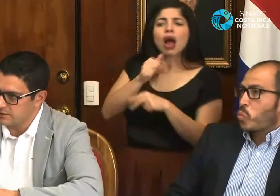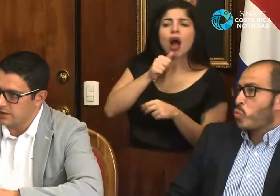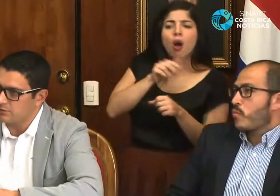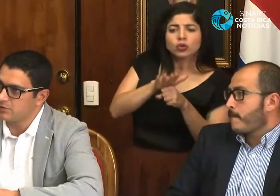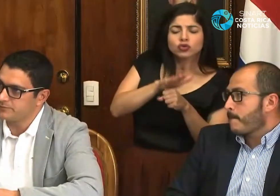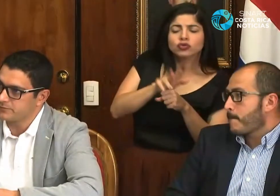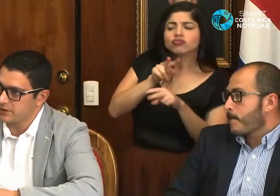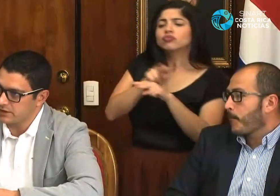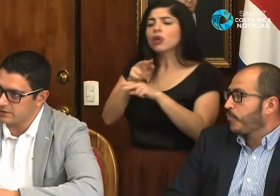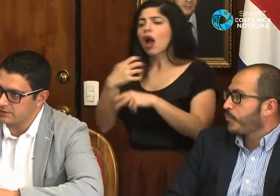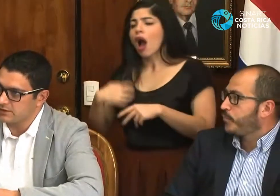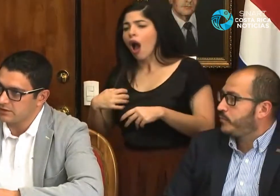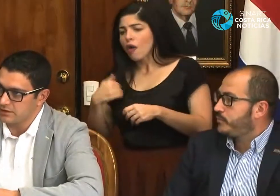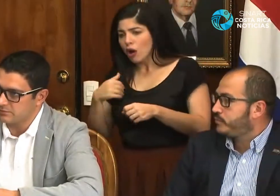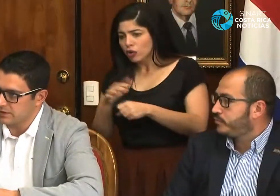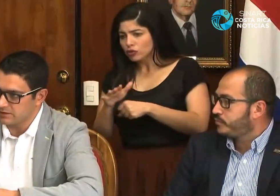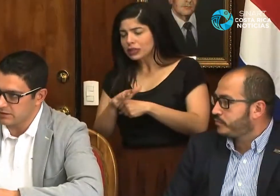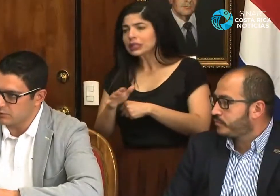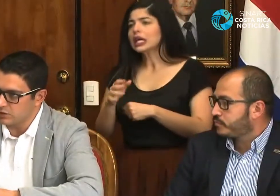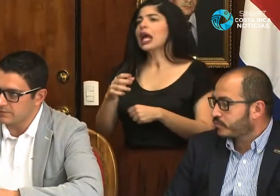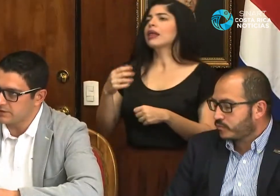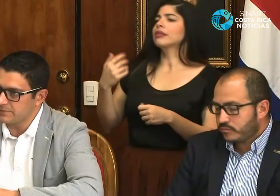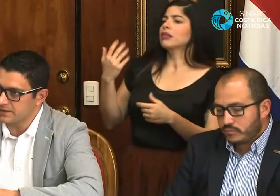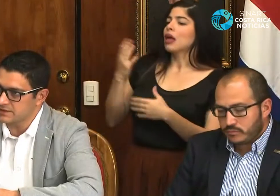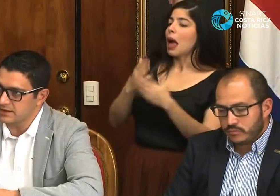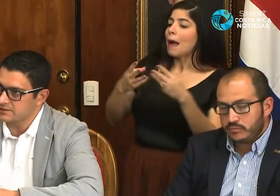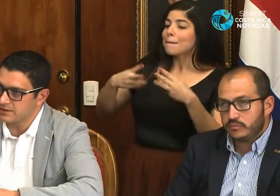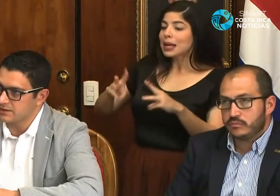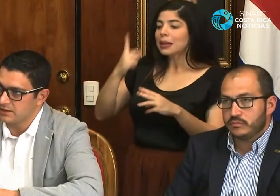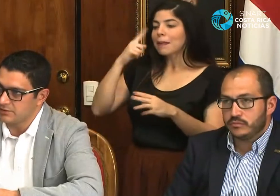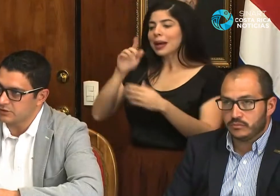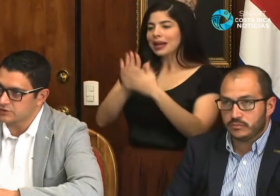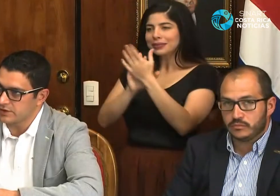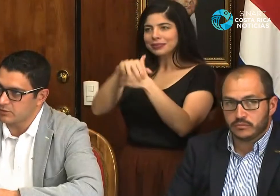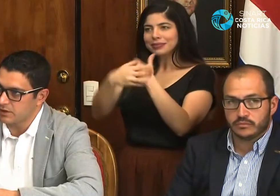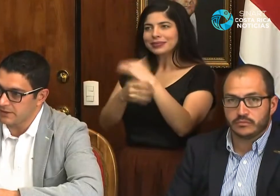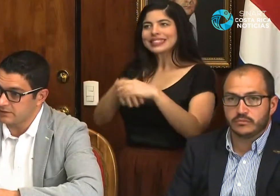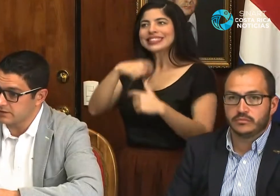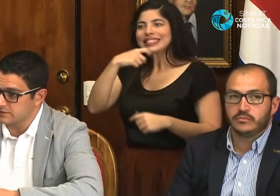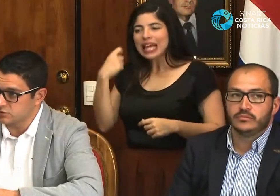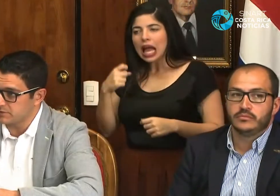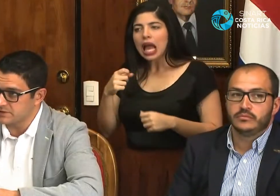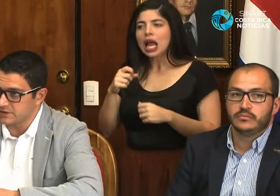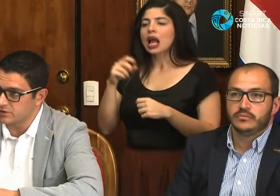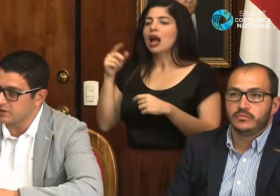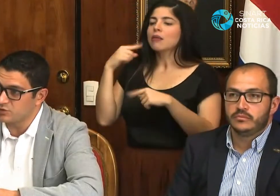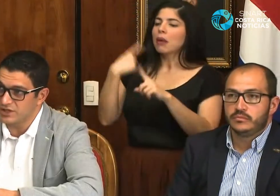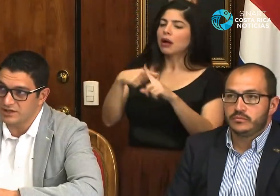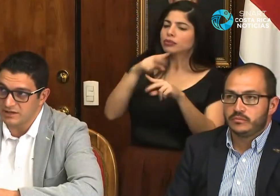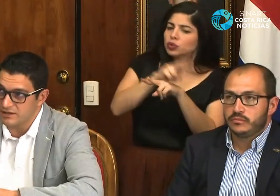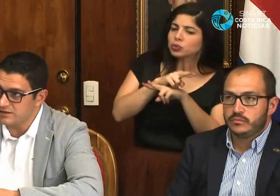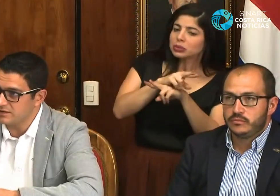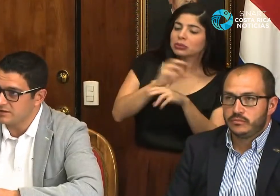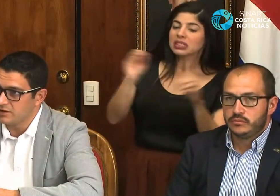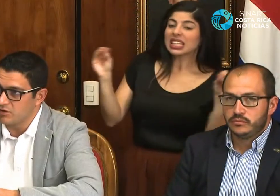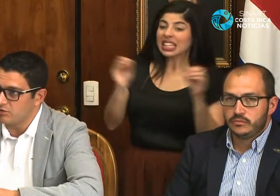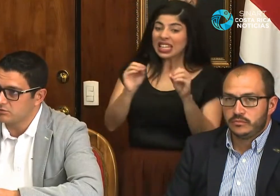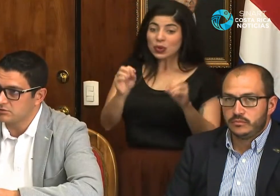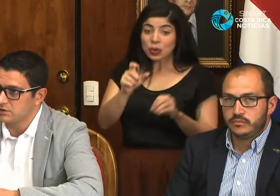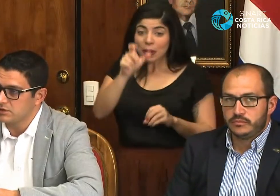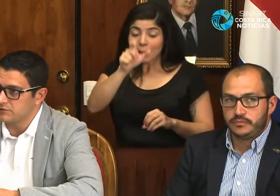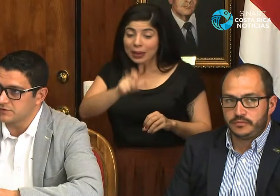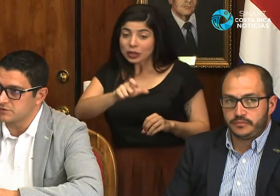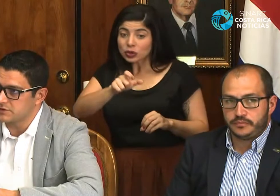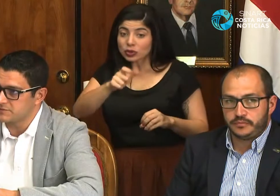haya jabón, que haya alguna medida para secarse las manos adecuadamente, que estén supervisando que no llegue nadie